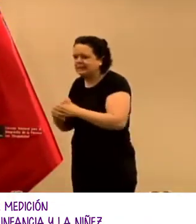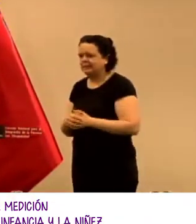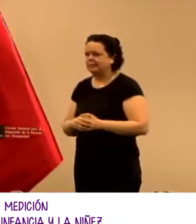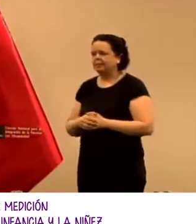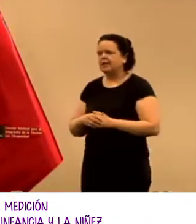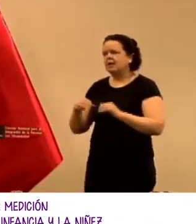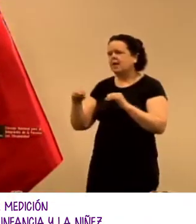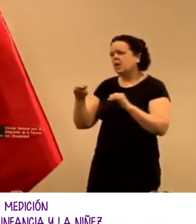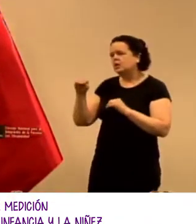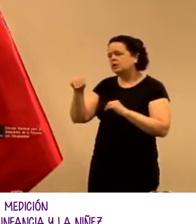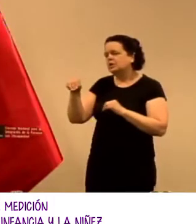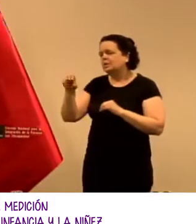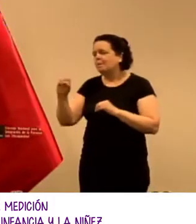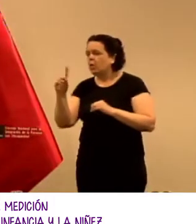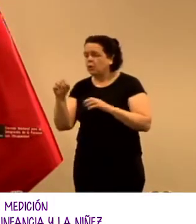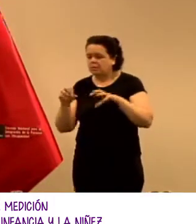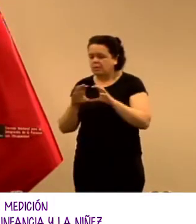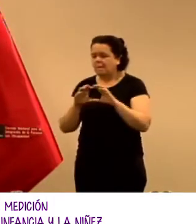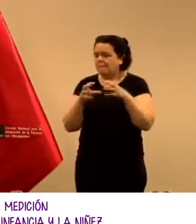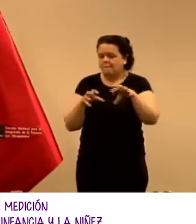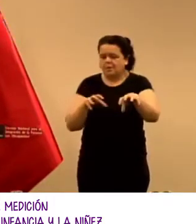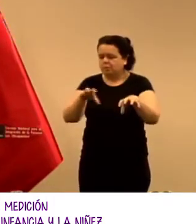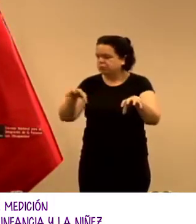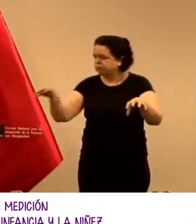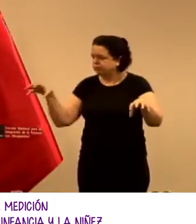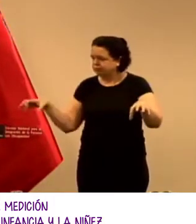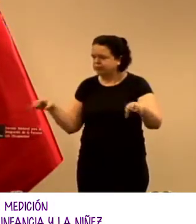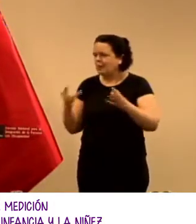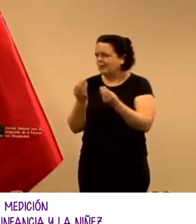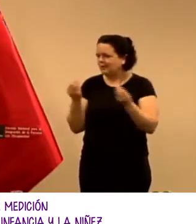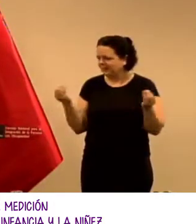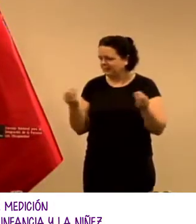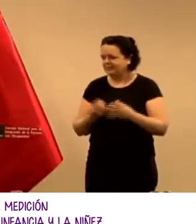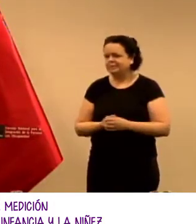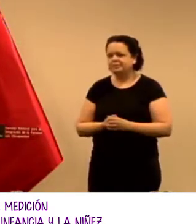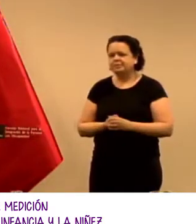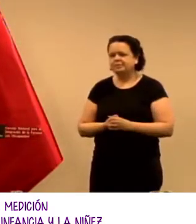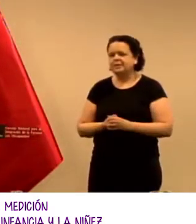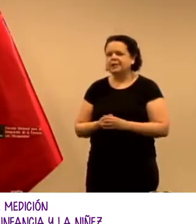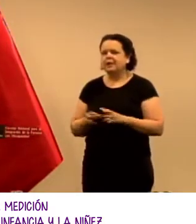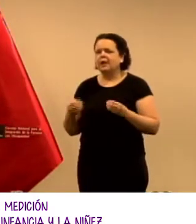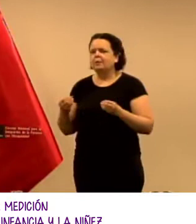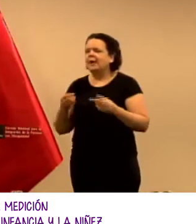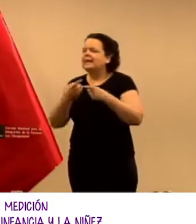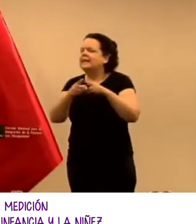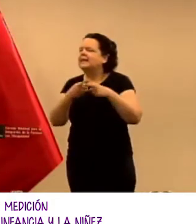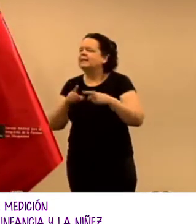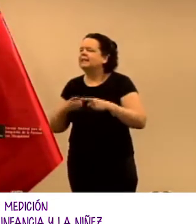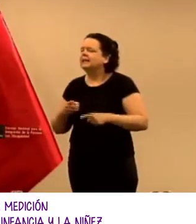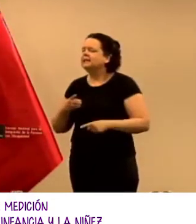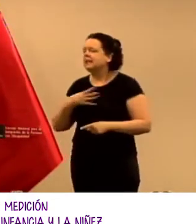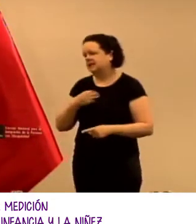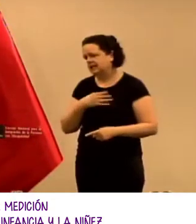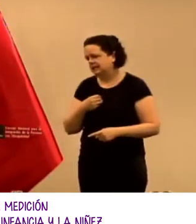Los módulos, hablo de los módulos al plural y verán por qué, porque hay una diferencia de edad. Hay un módulo para